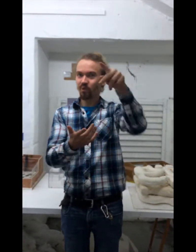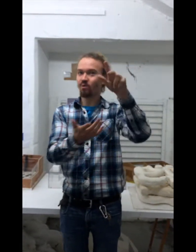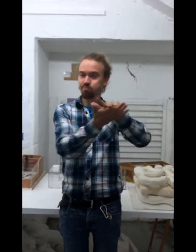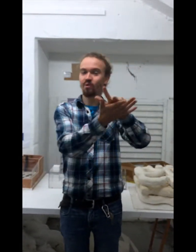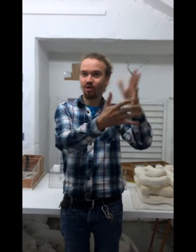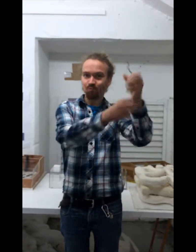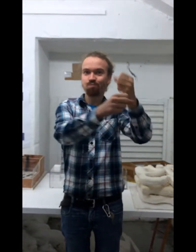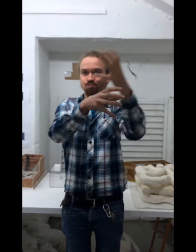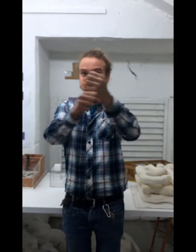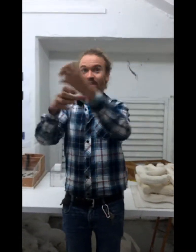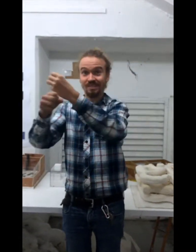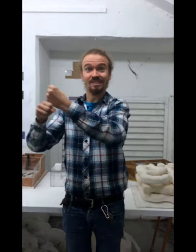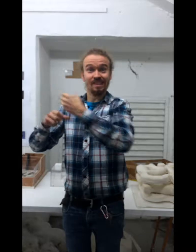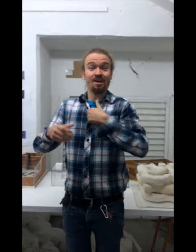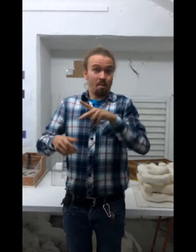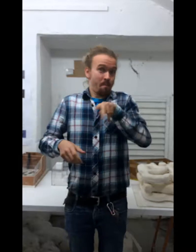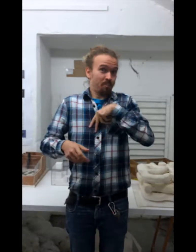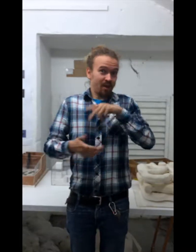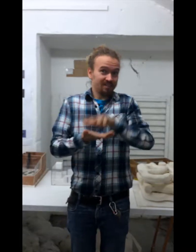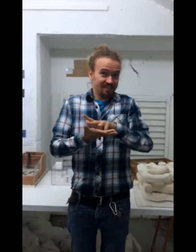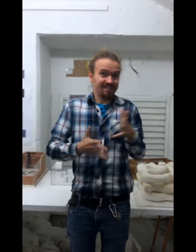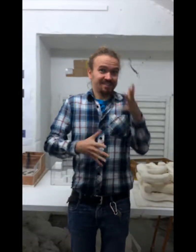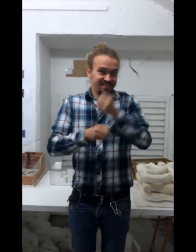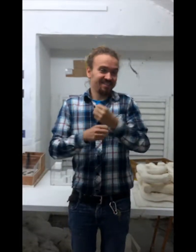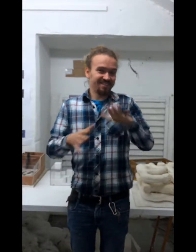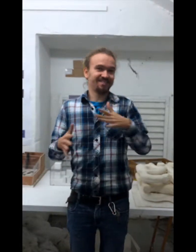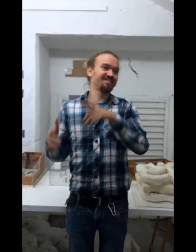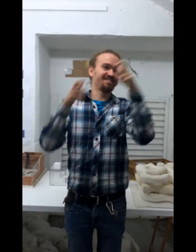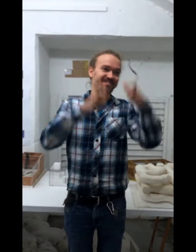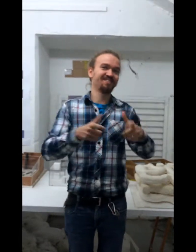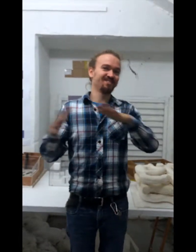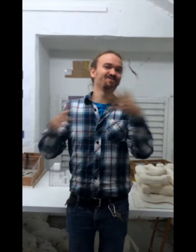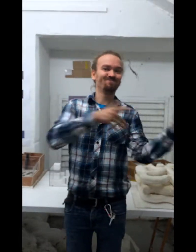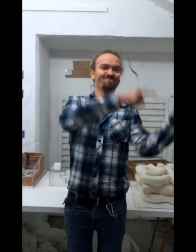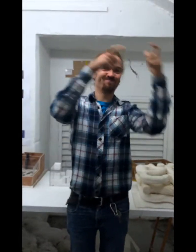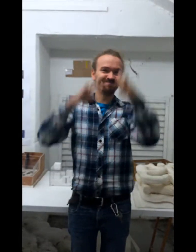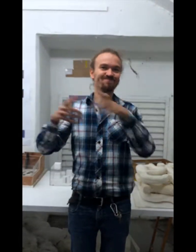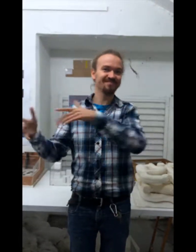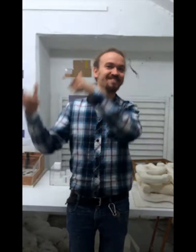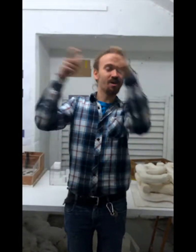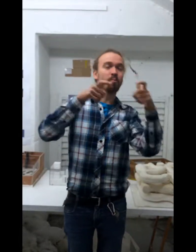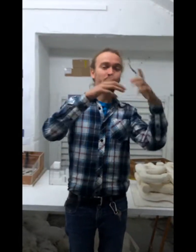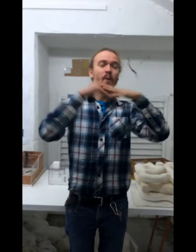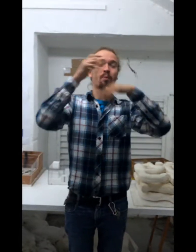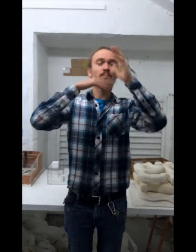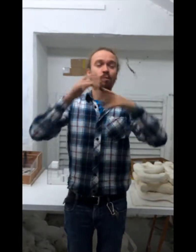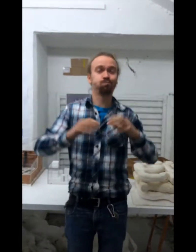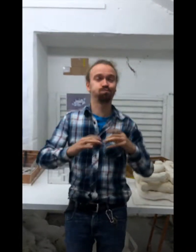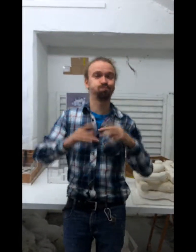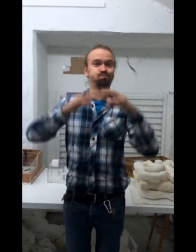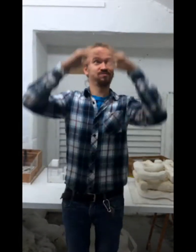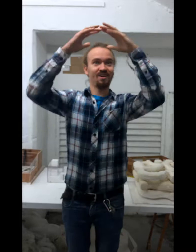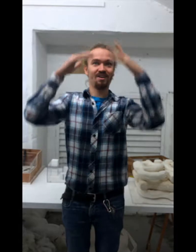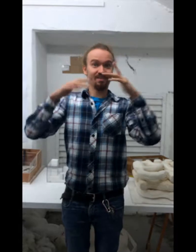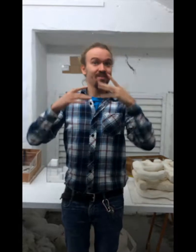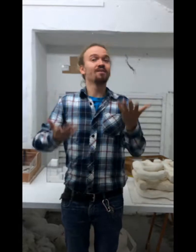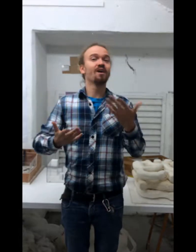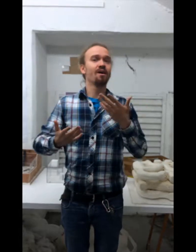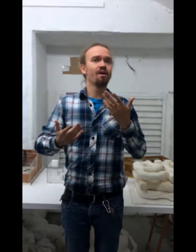été installés, que chaque étudiant a généré sur son propre projet. Donc moi aussi j'ai mis mon appartement et donc la